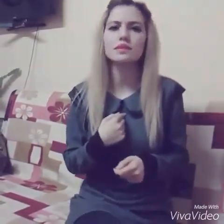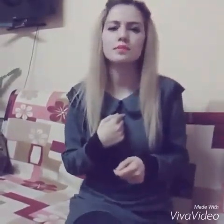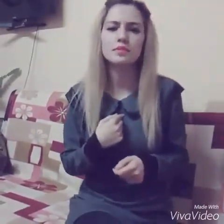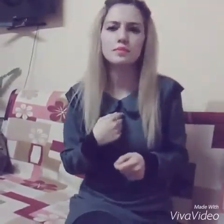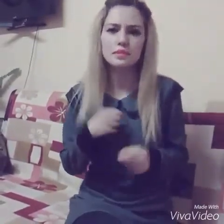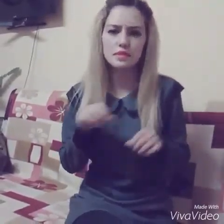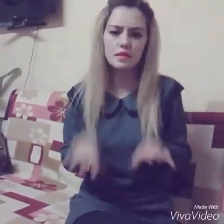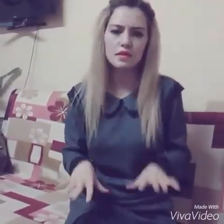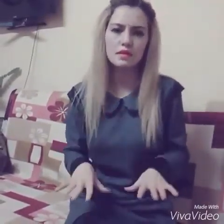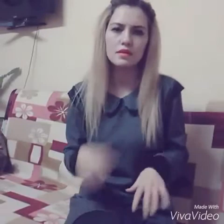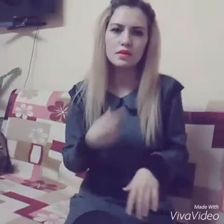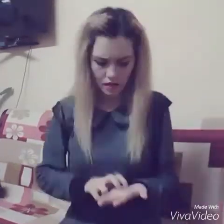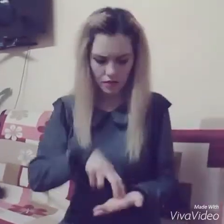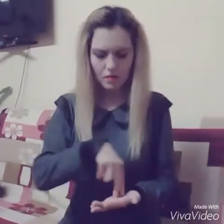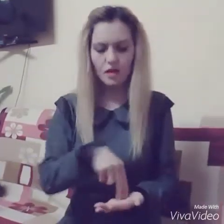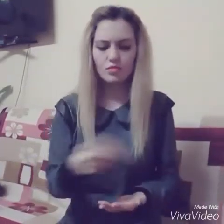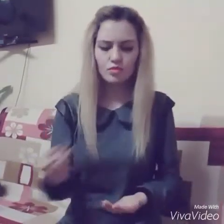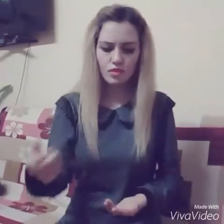ismini bırak. Bahar